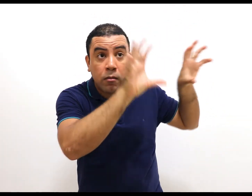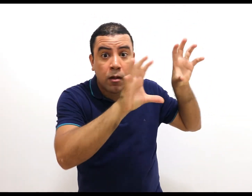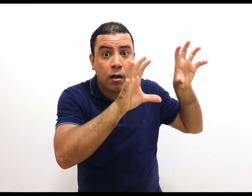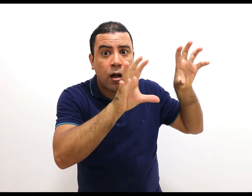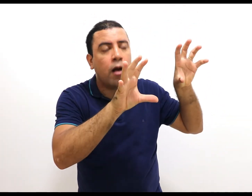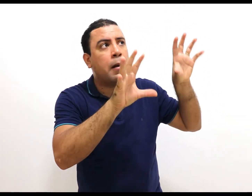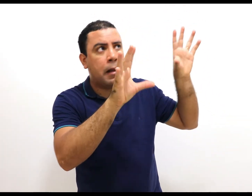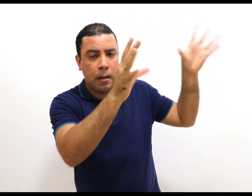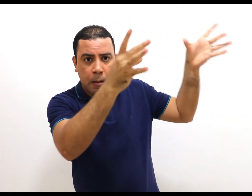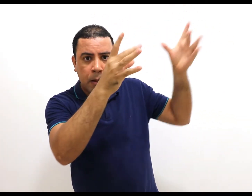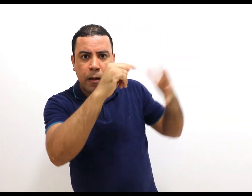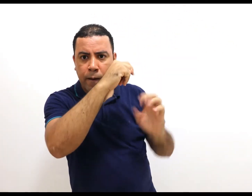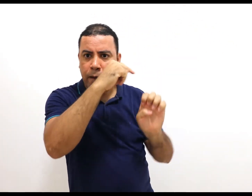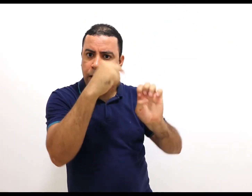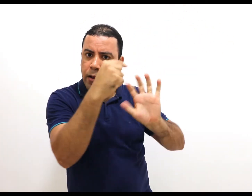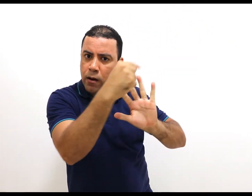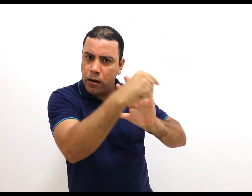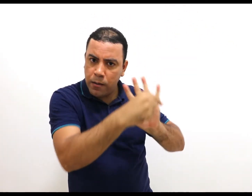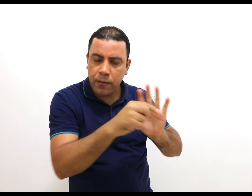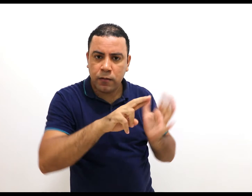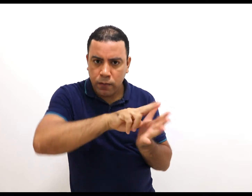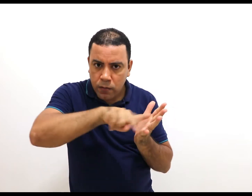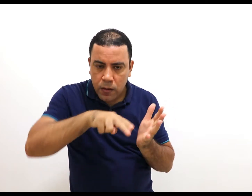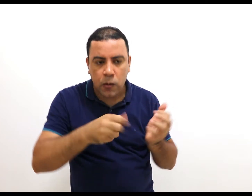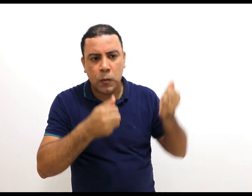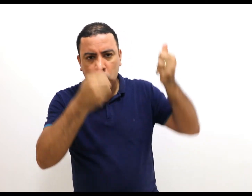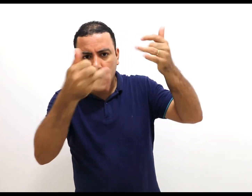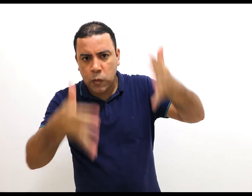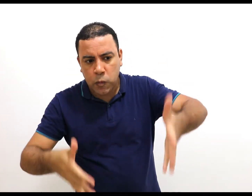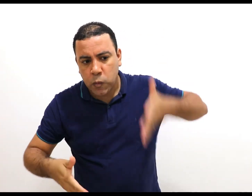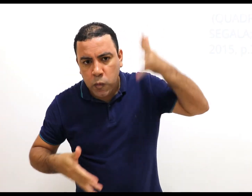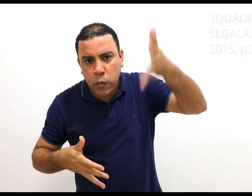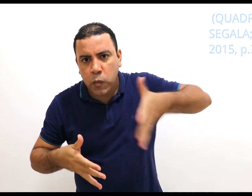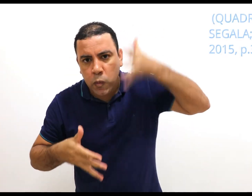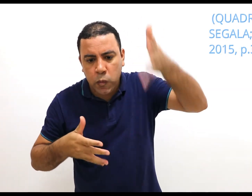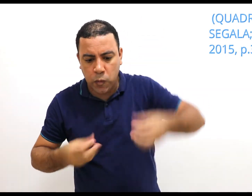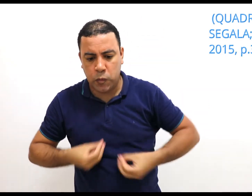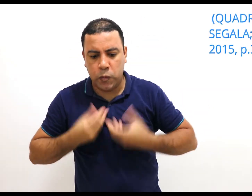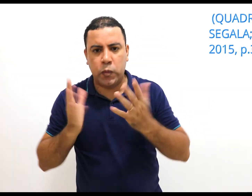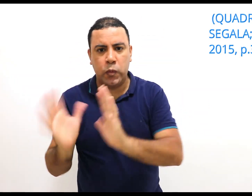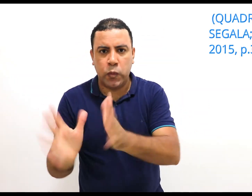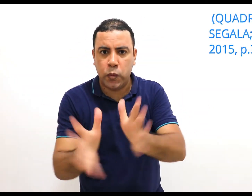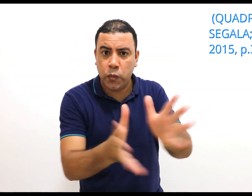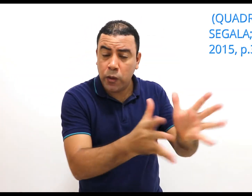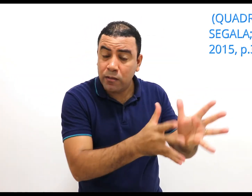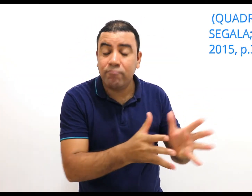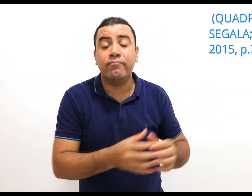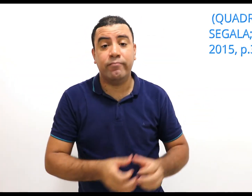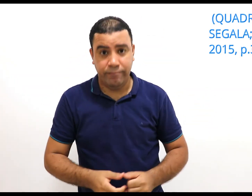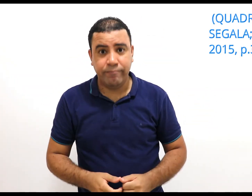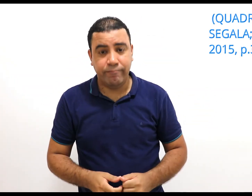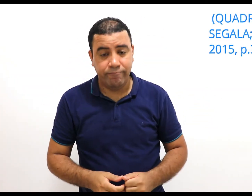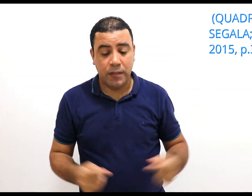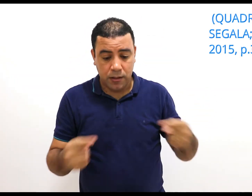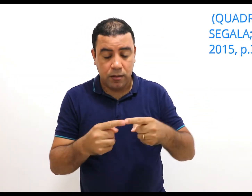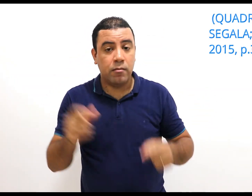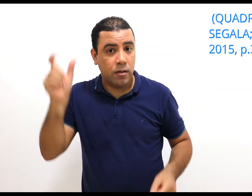ou metafísicos do discurso, conforme Quadros e Segala,